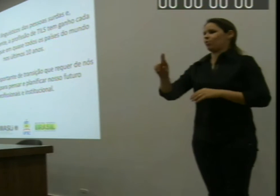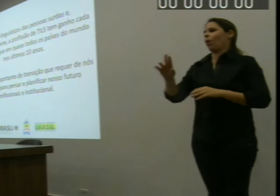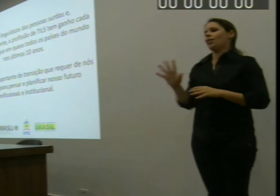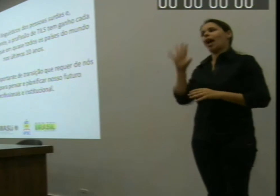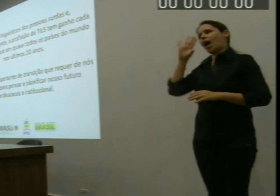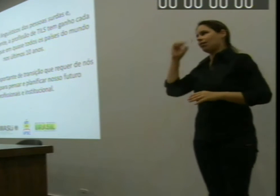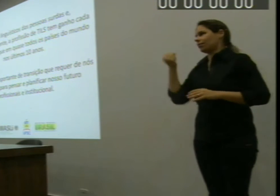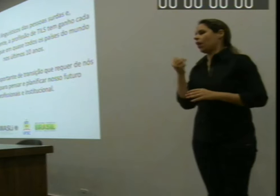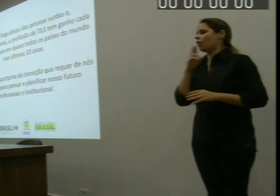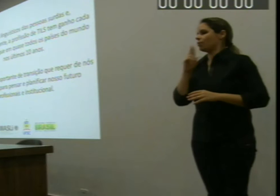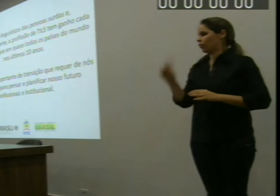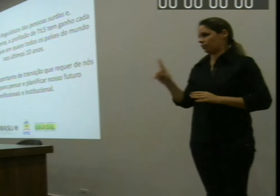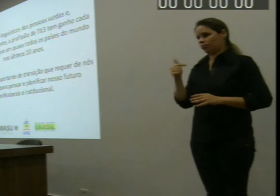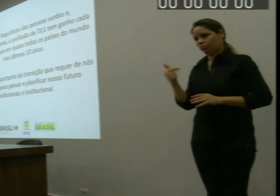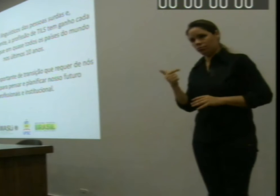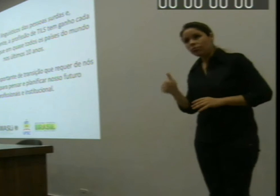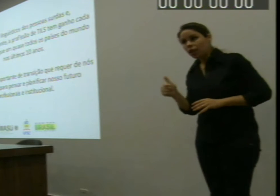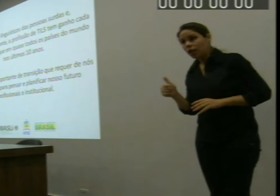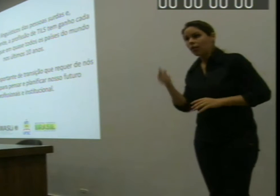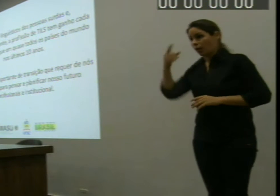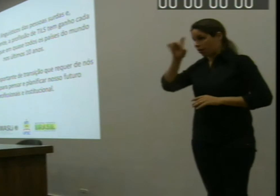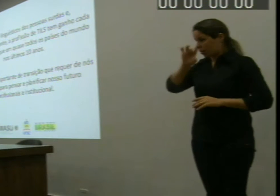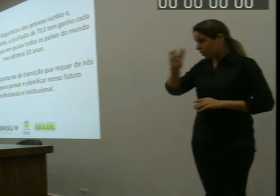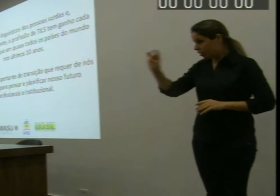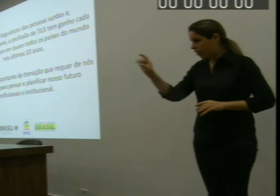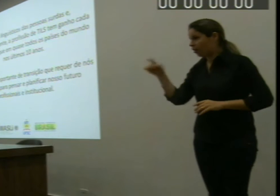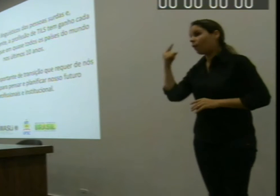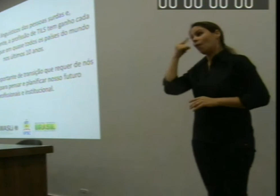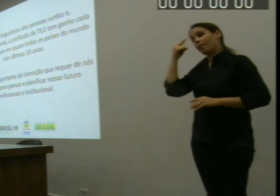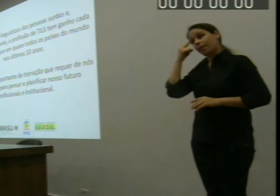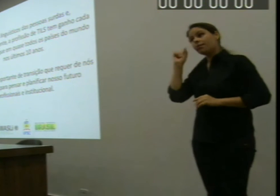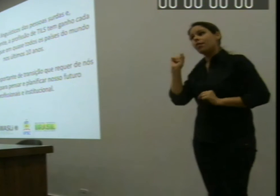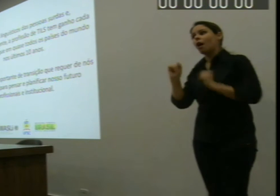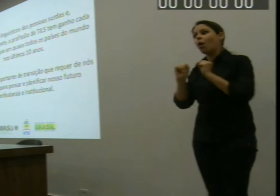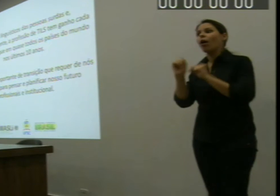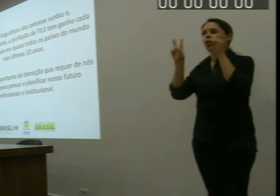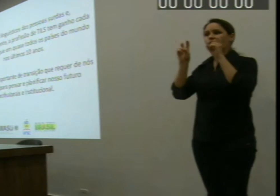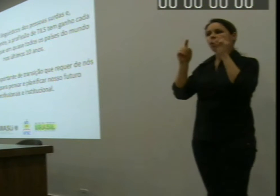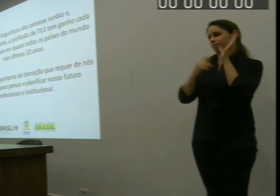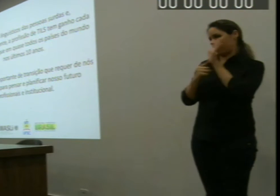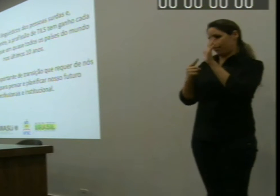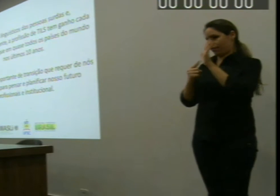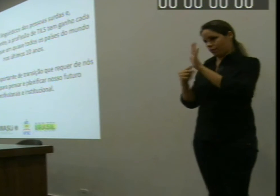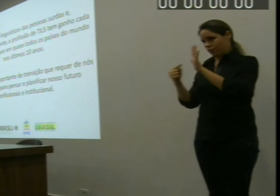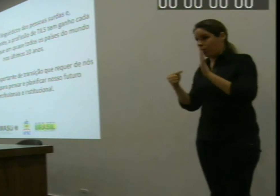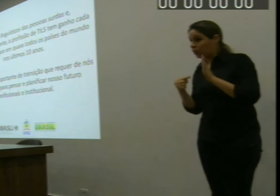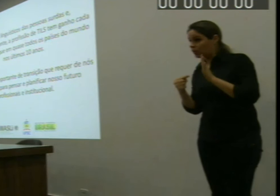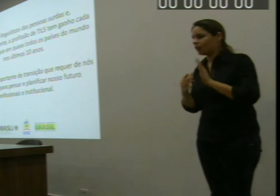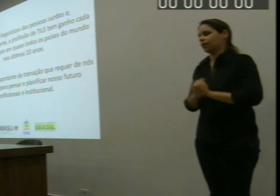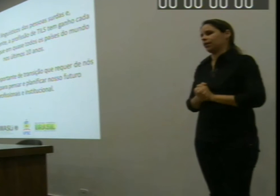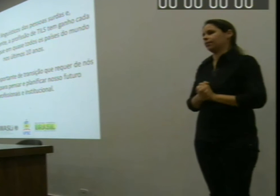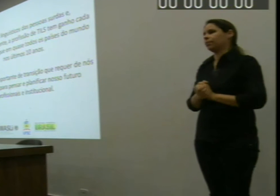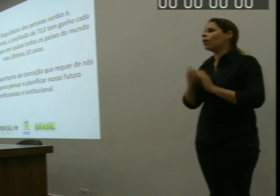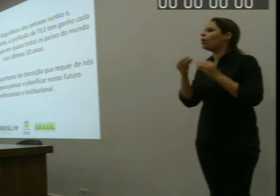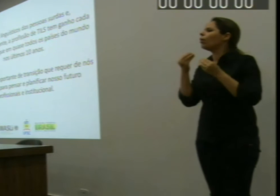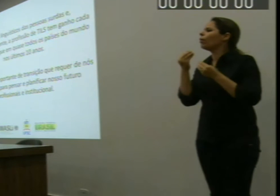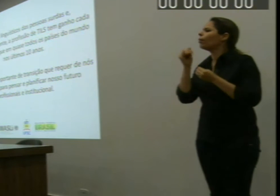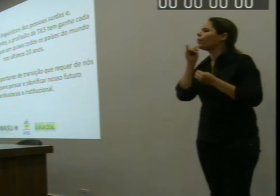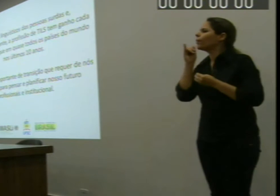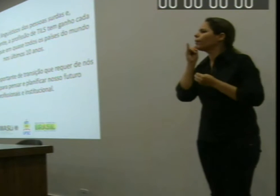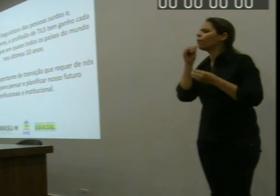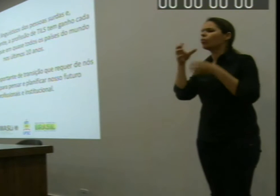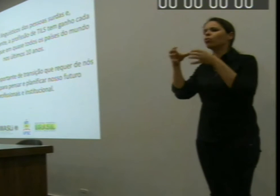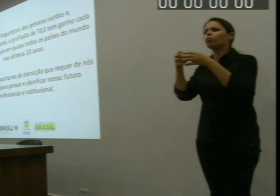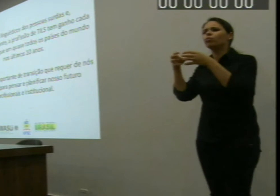nenhuma delas o que eu quero é que Cada um pense aquilo que eu que eu vou estar colocando E como que aqui quem dentro